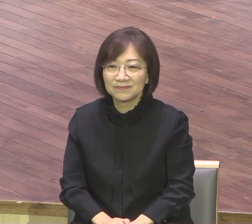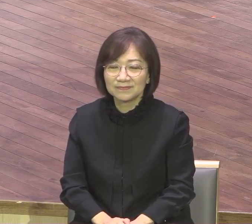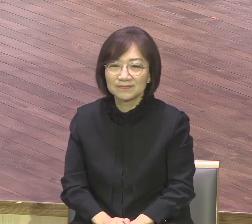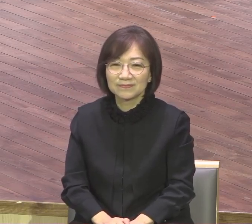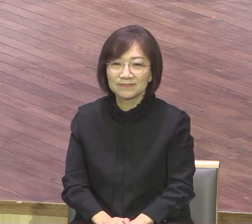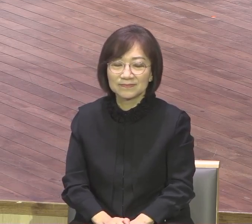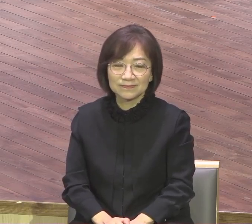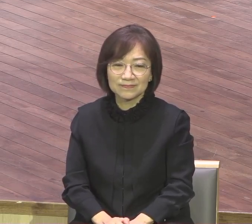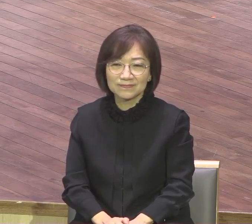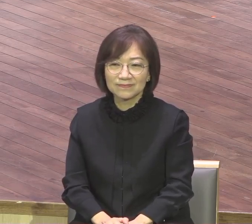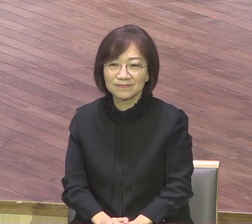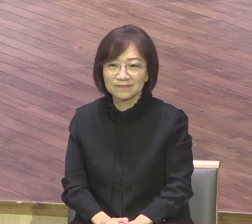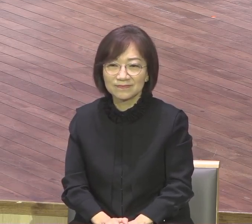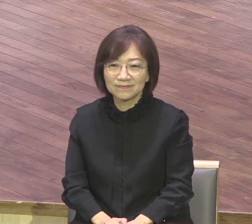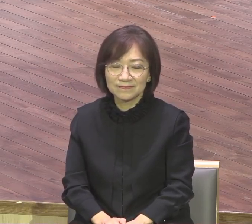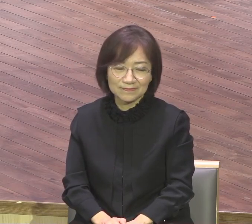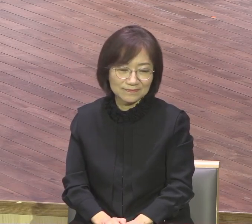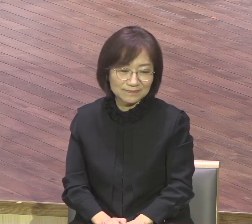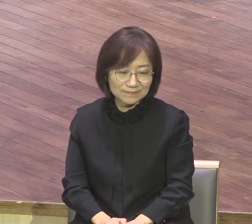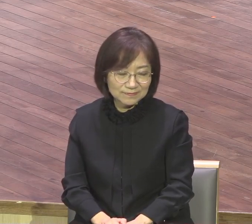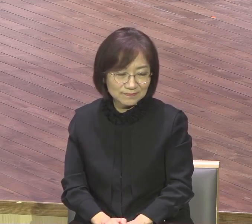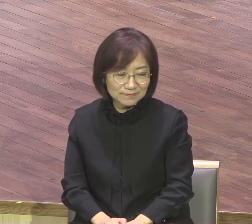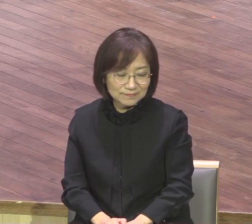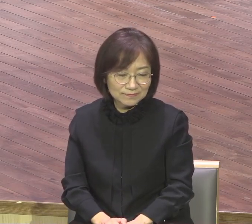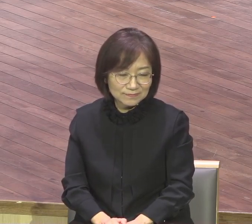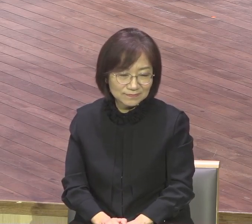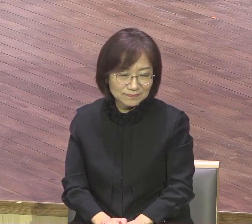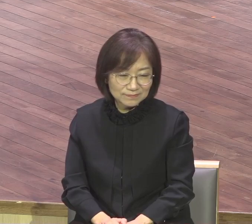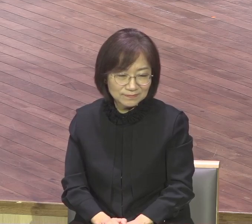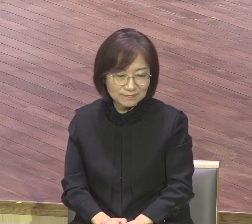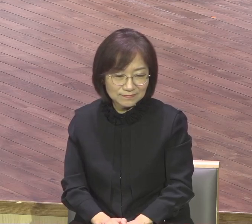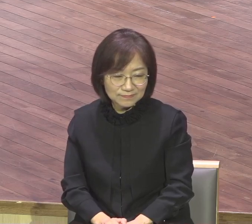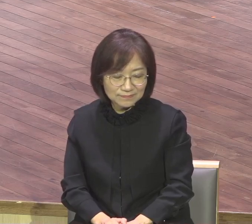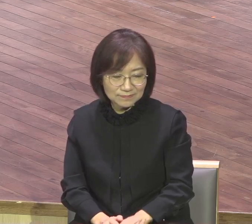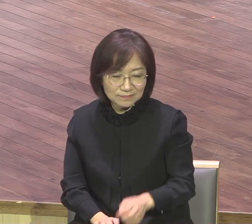temblor y la emoción y la pasión hacia el campo misionero.